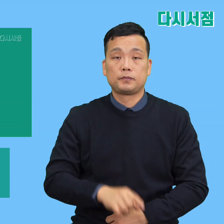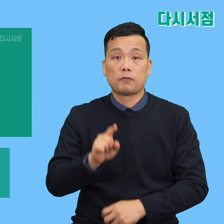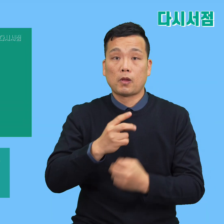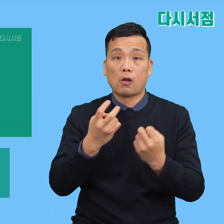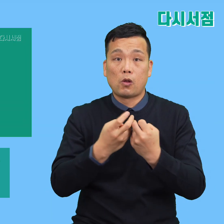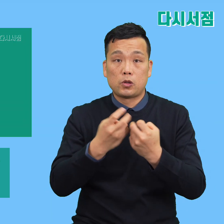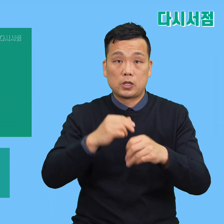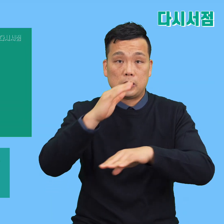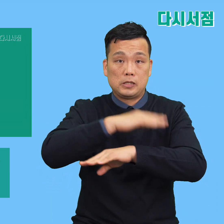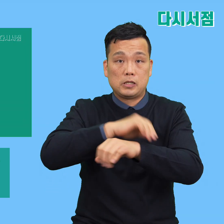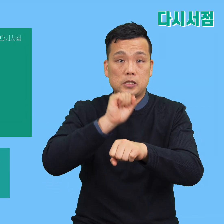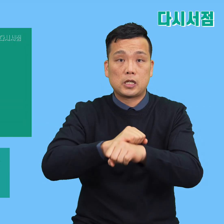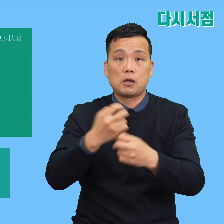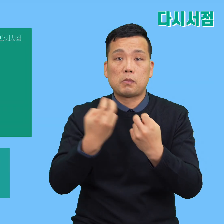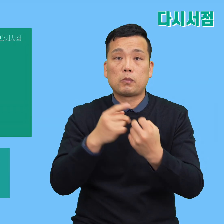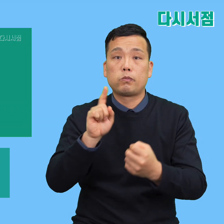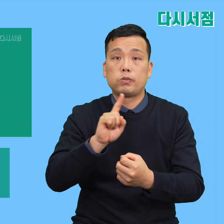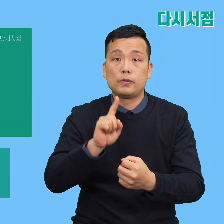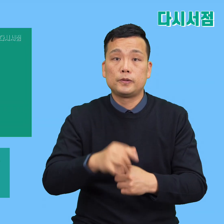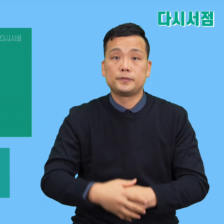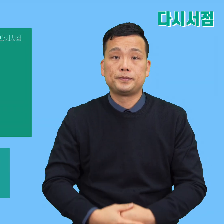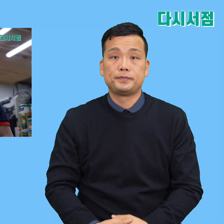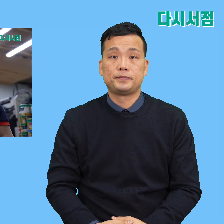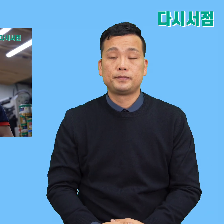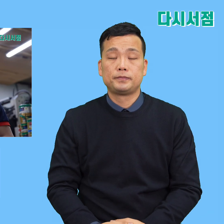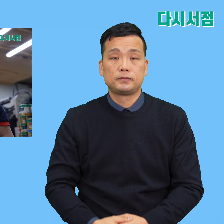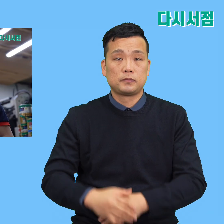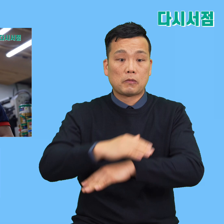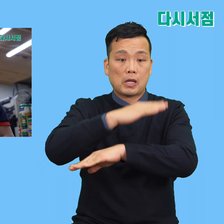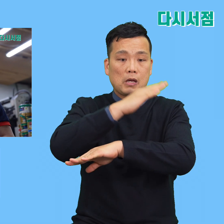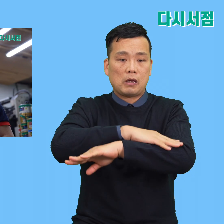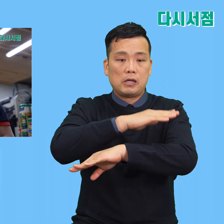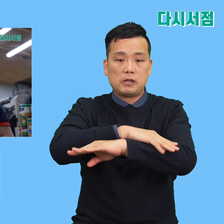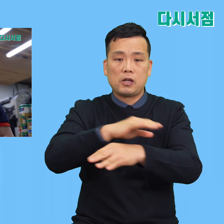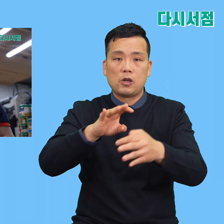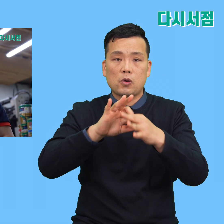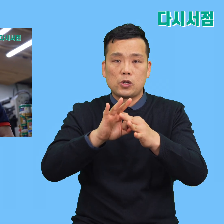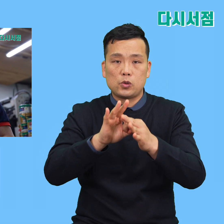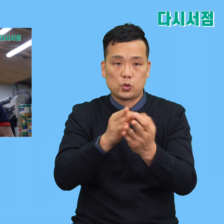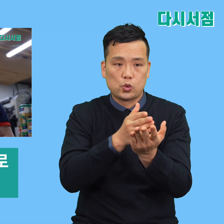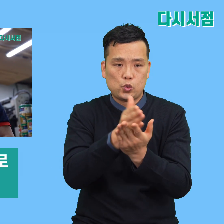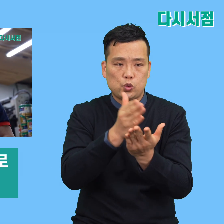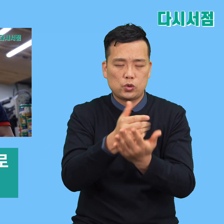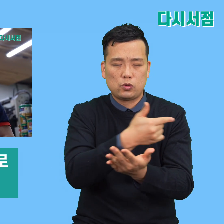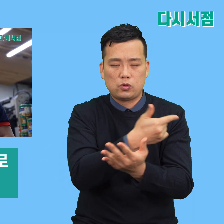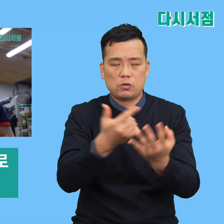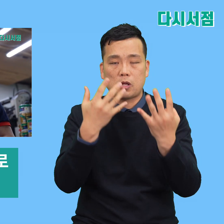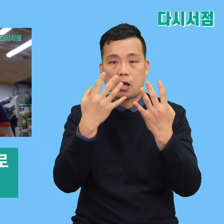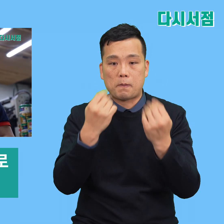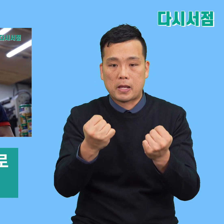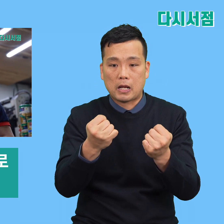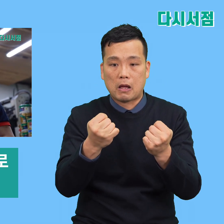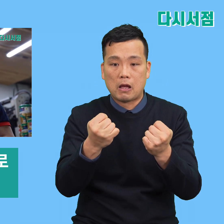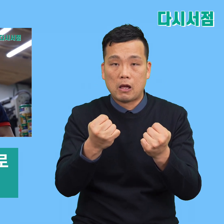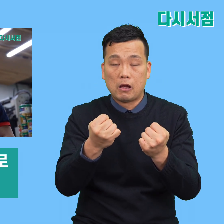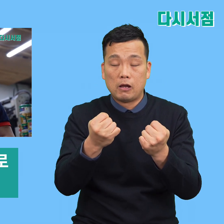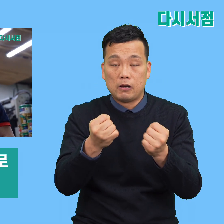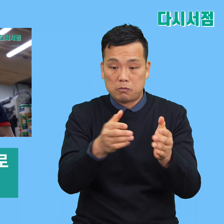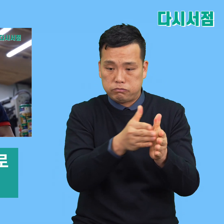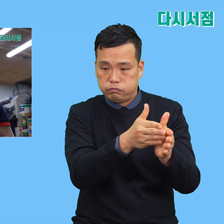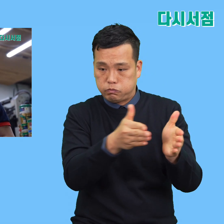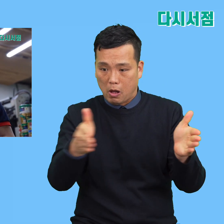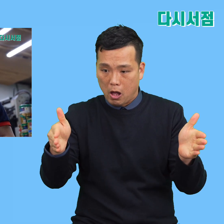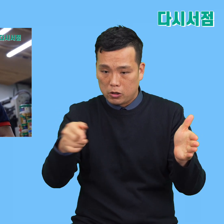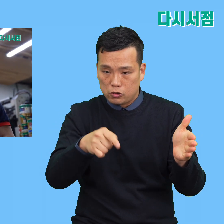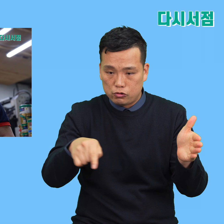어떻게 하면 인쇄를 잘할 수 있을까요? 인쇄가 참 되게 광범위하거든요. 근데 이걸 뭐 부분적으로 이렇게 뭐